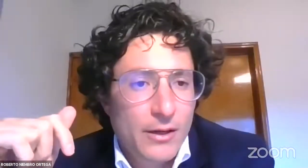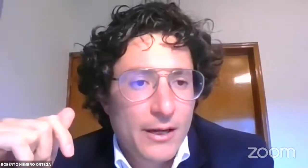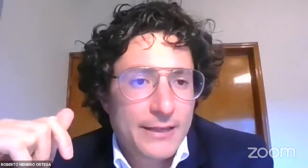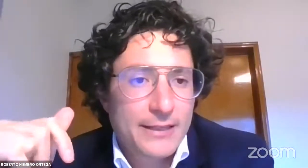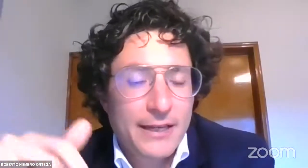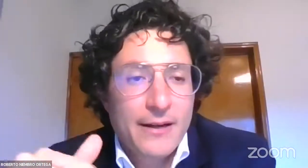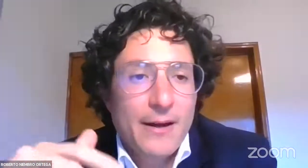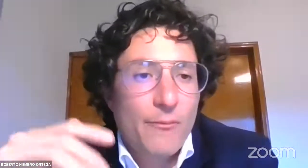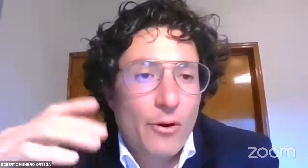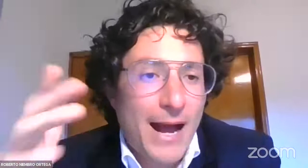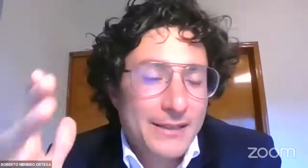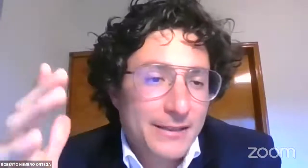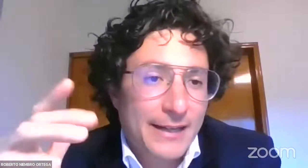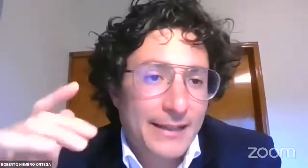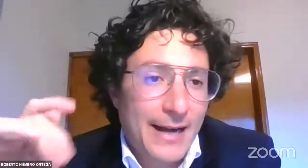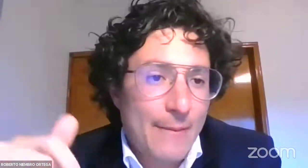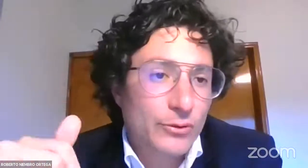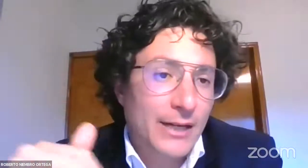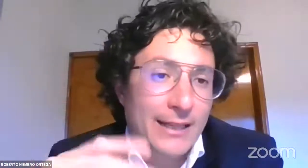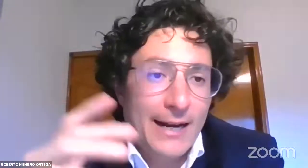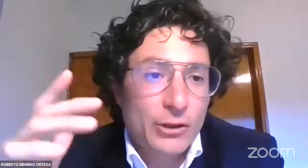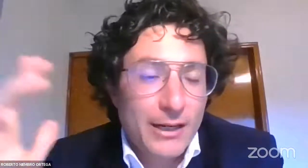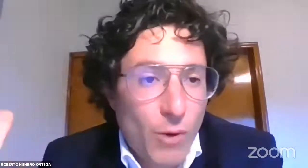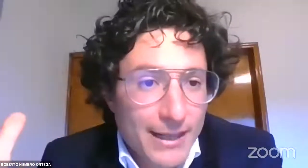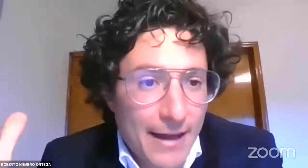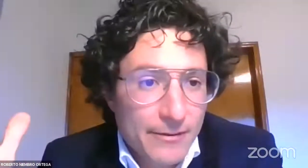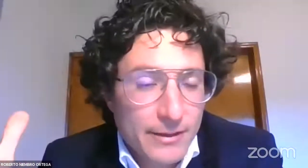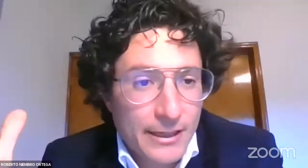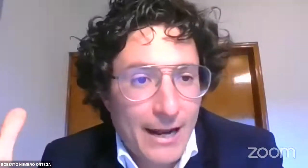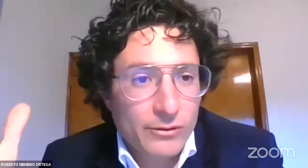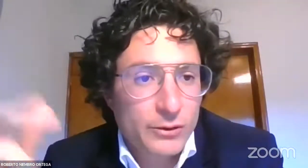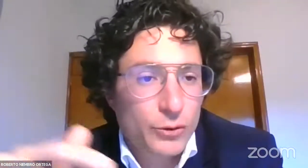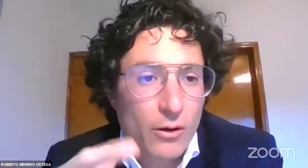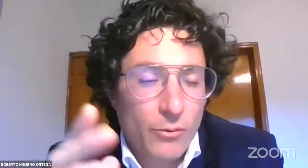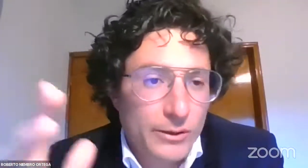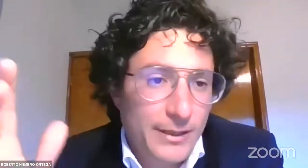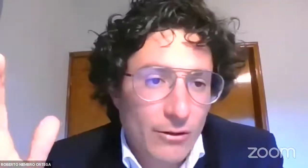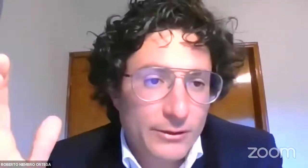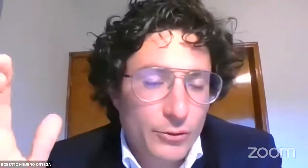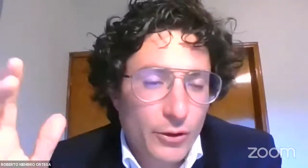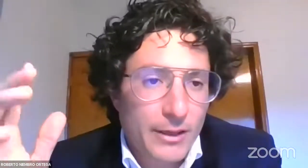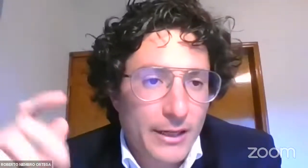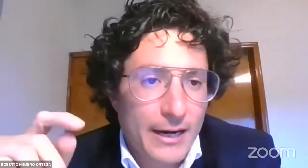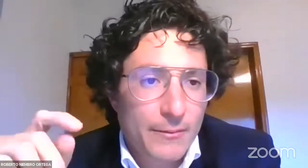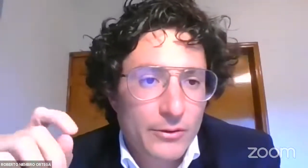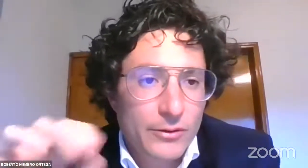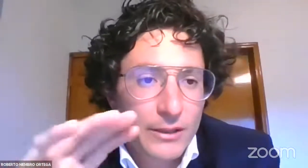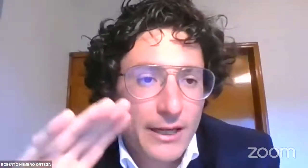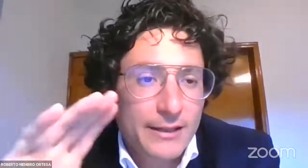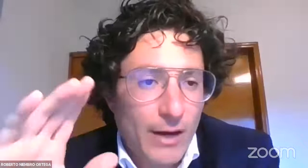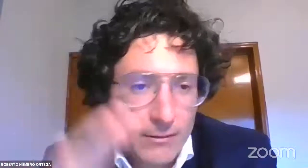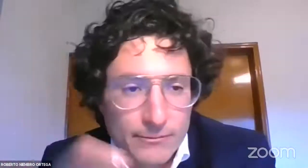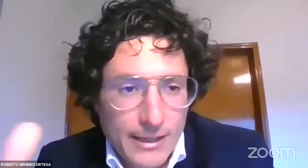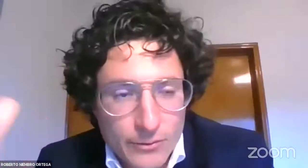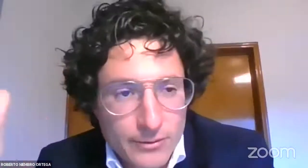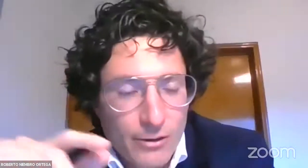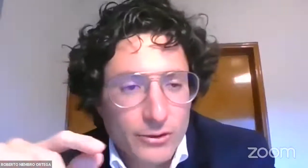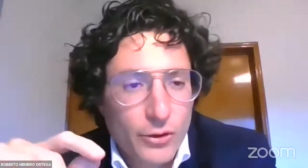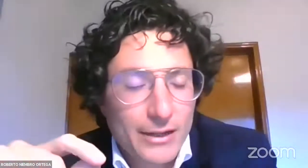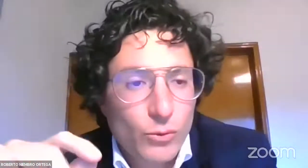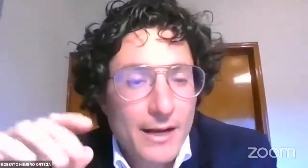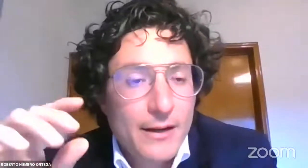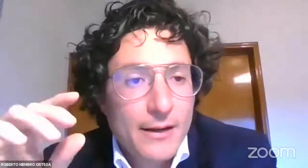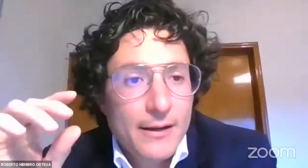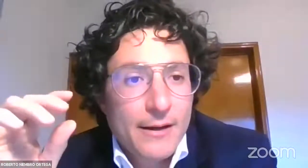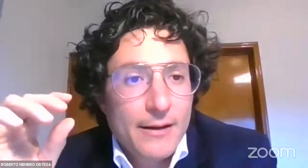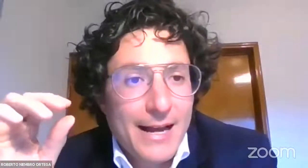derechos. Es decir, por más que tengamos el derecho a la igualdad en la Constitución, como dice la Constitución mexicana de 1917 o la